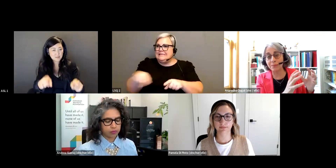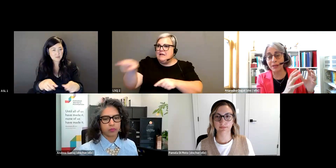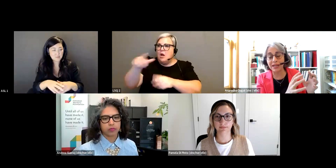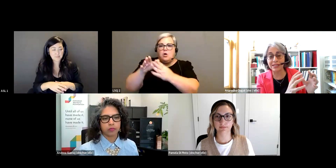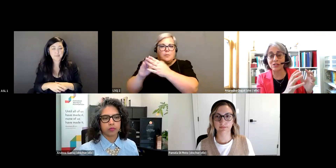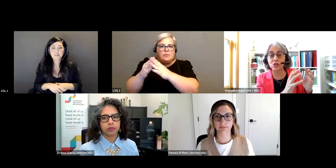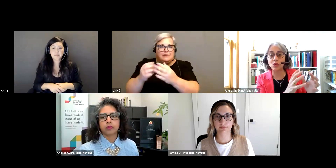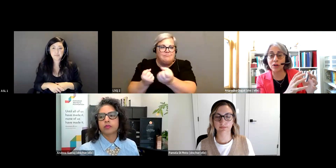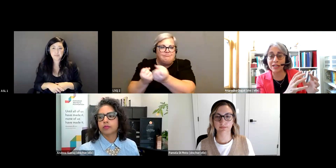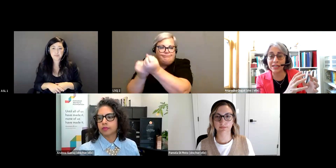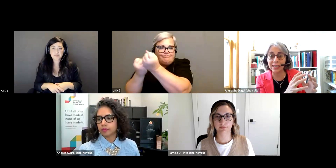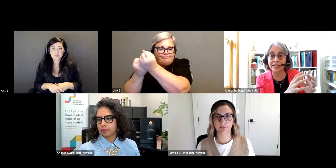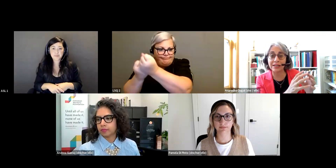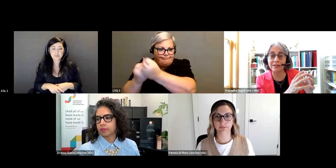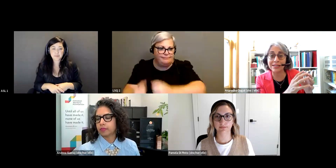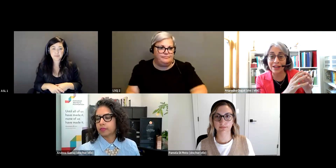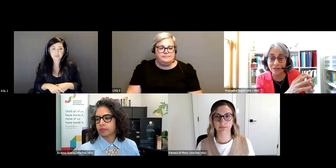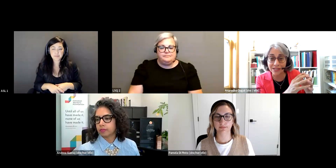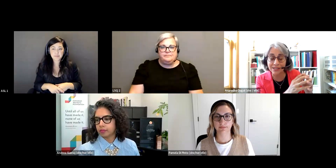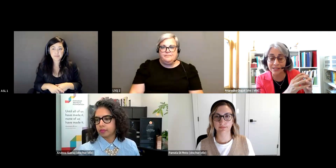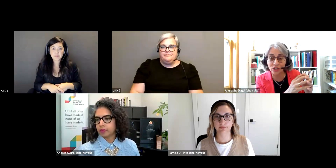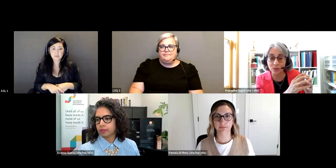crise.